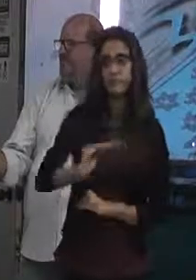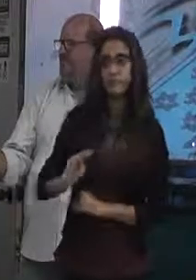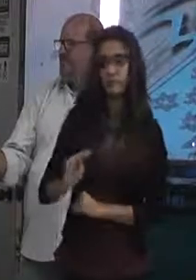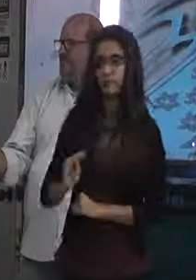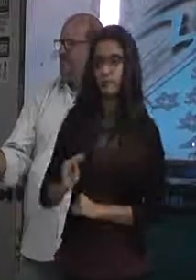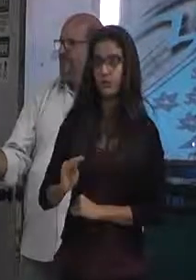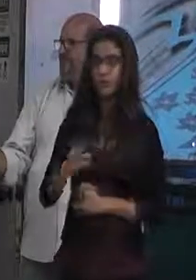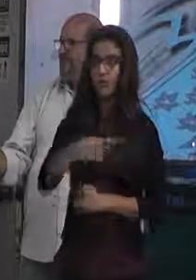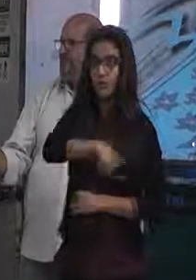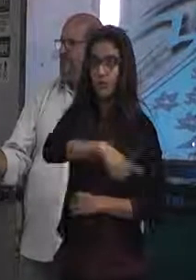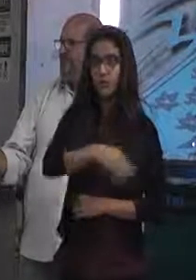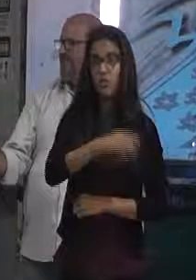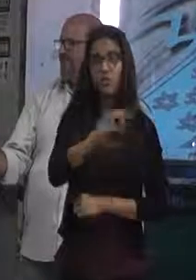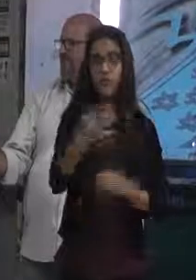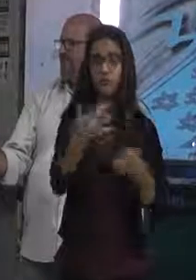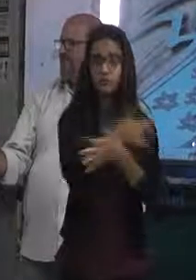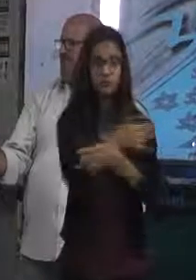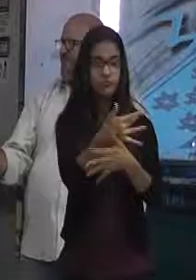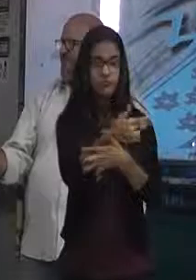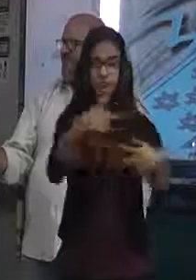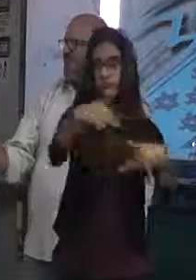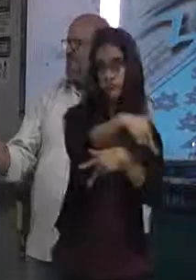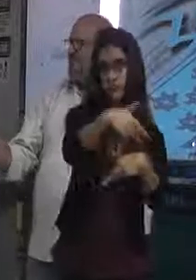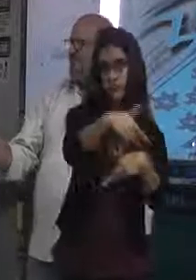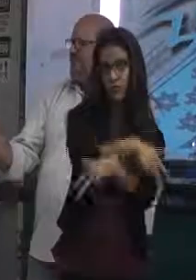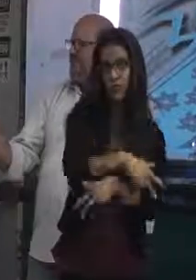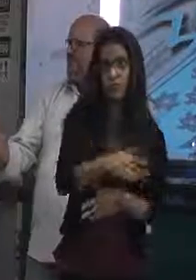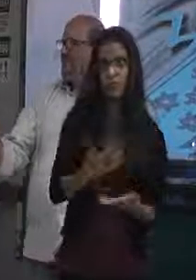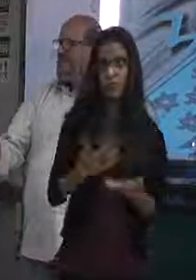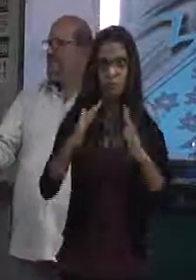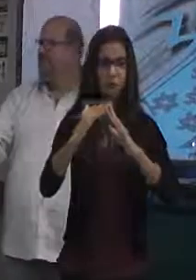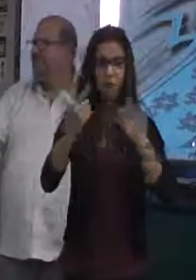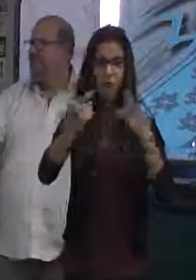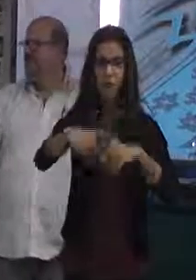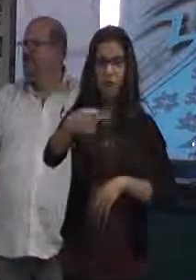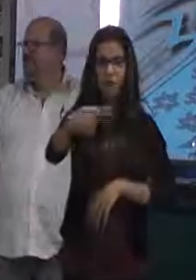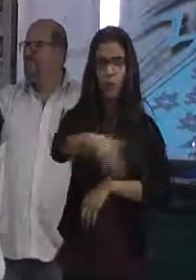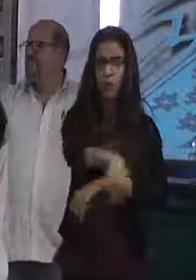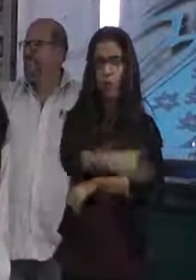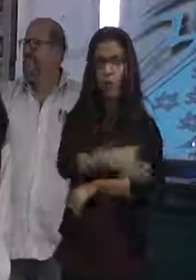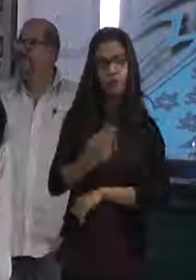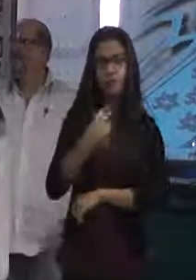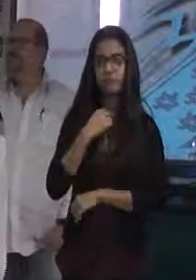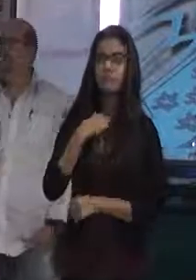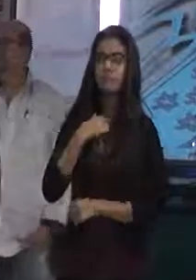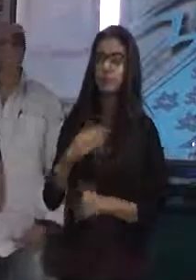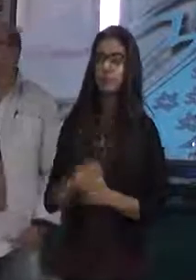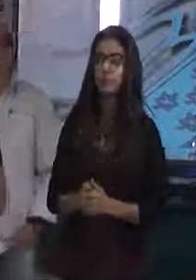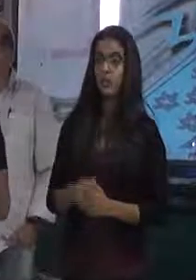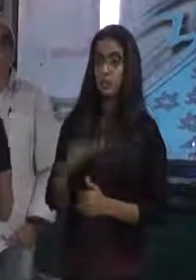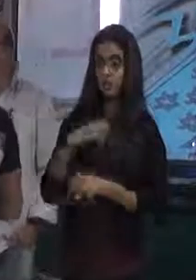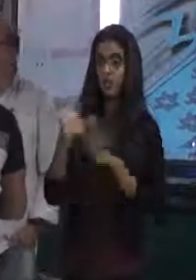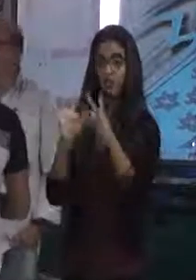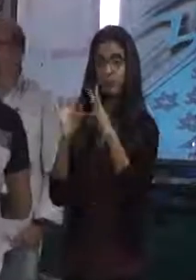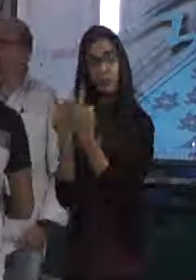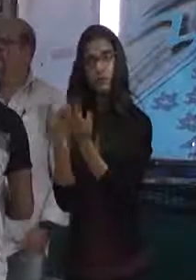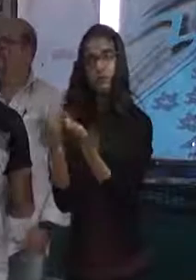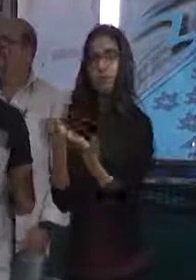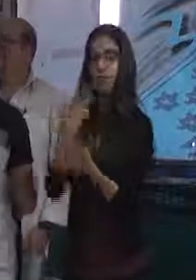pessoas devem ir e vir. Não pode continuar uma situação como essa. Pais de famílias, mãe de